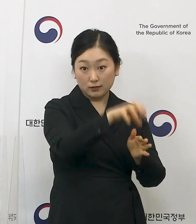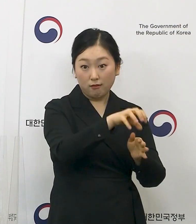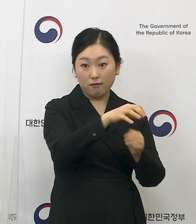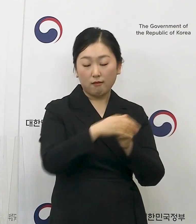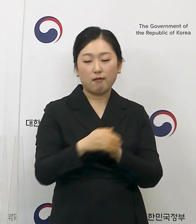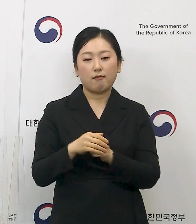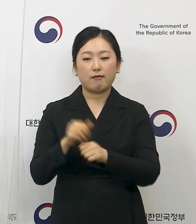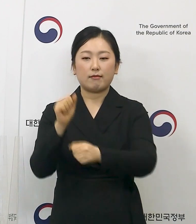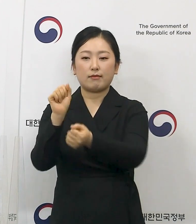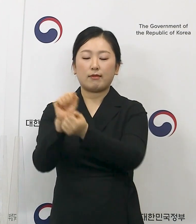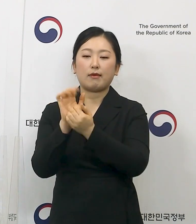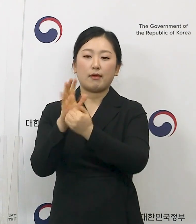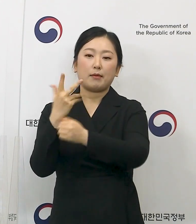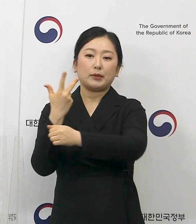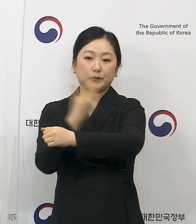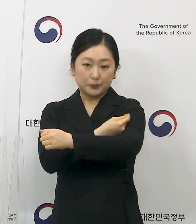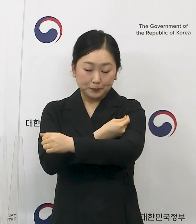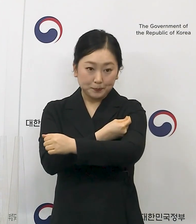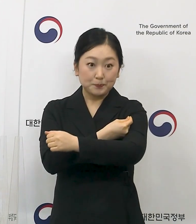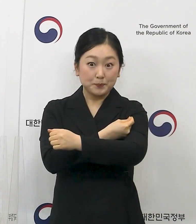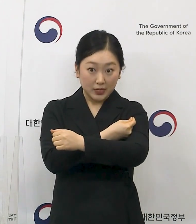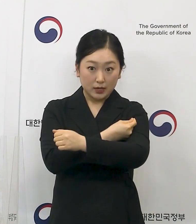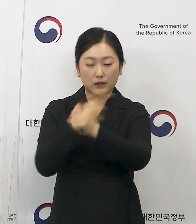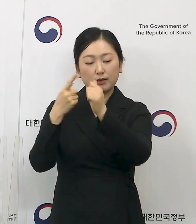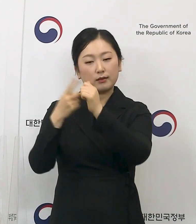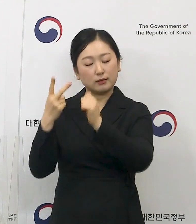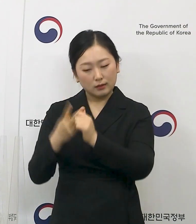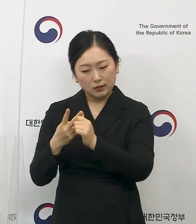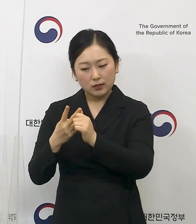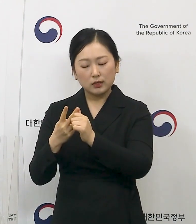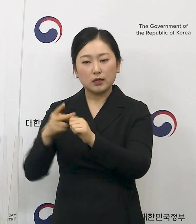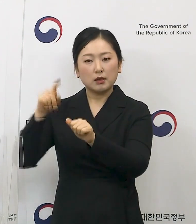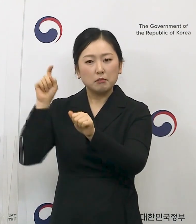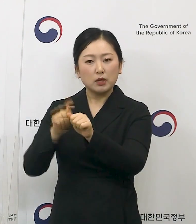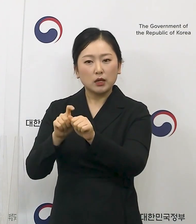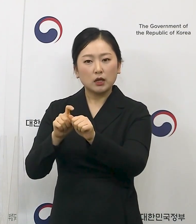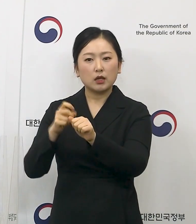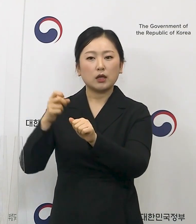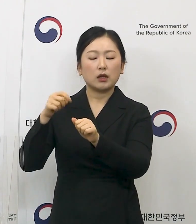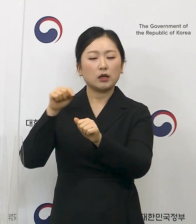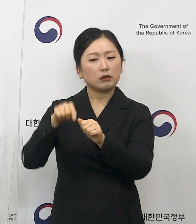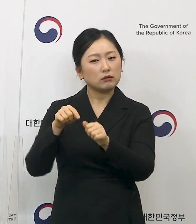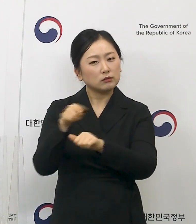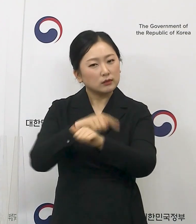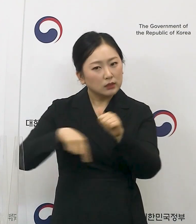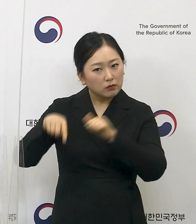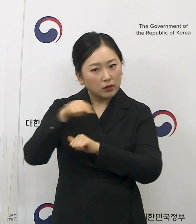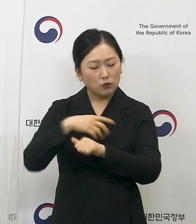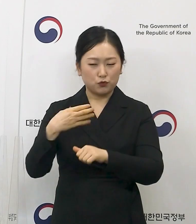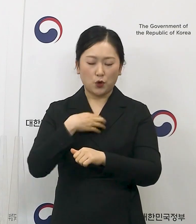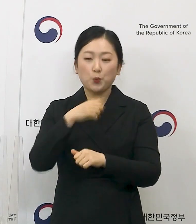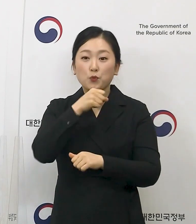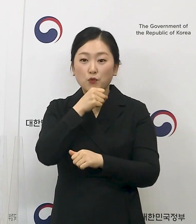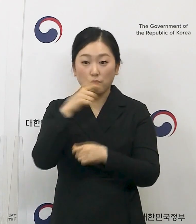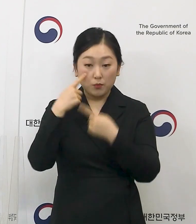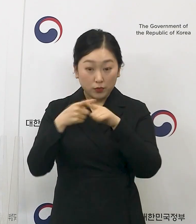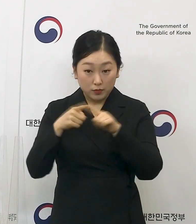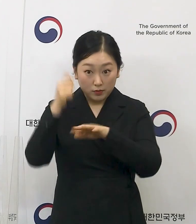재감염 추정 사례 발생 및 사망 진행 위험도를 분석한 결과를 보면 예방접종 횟수가